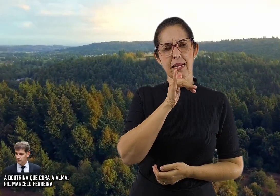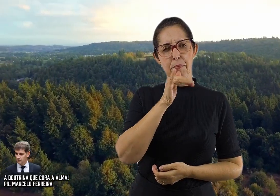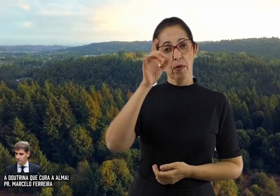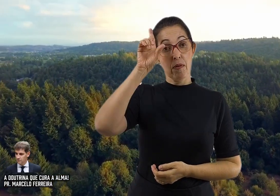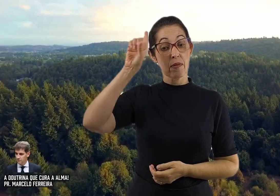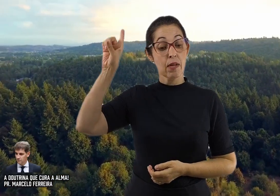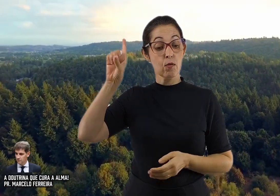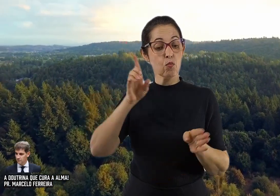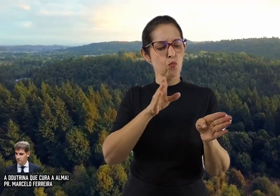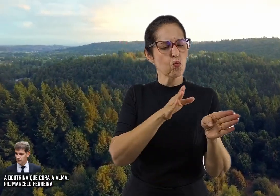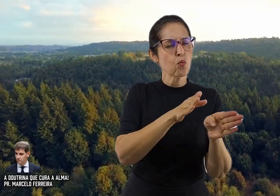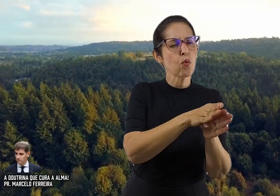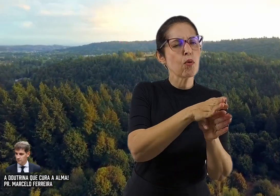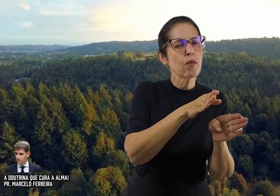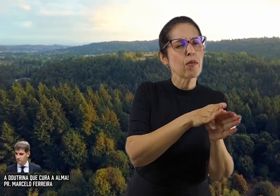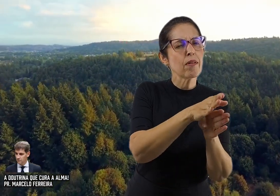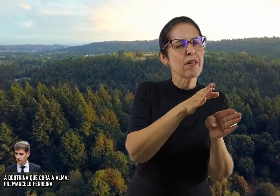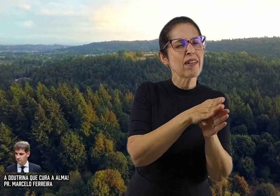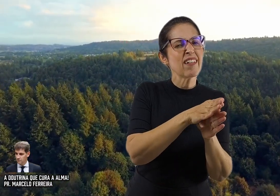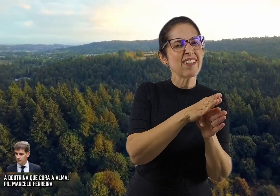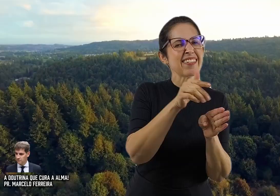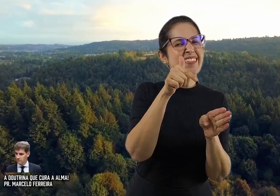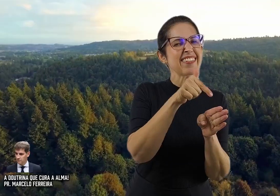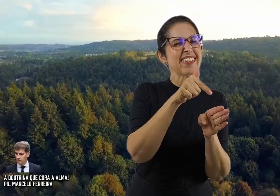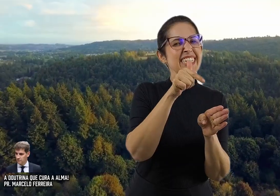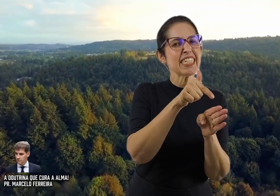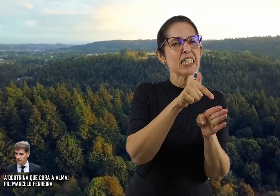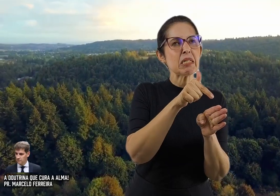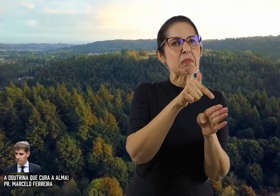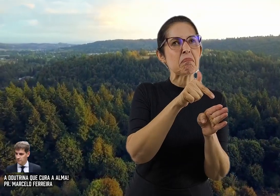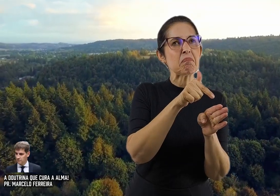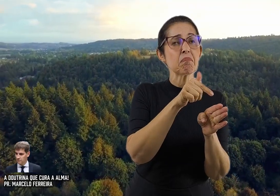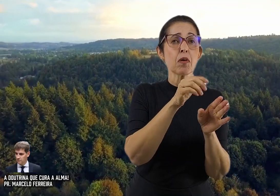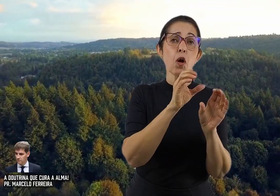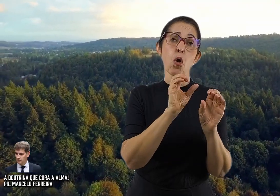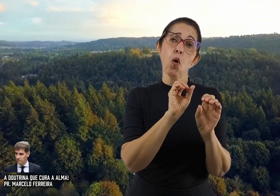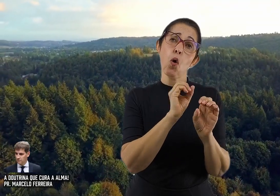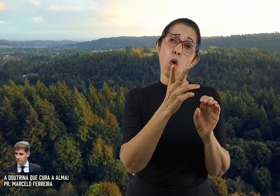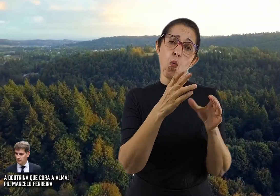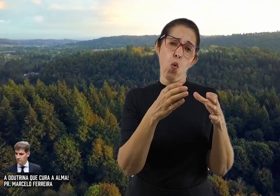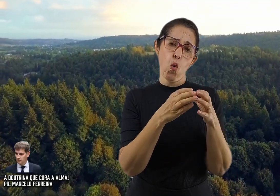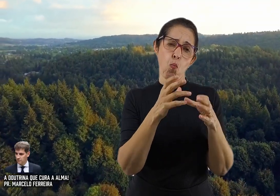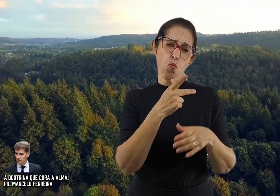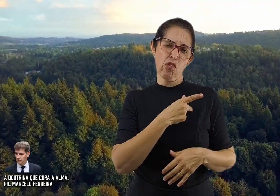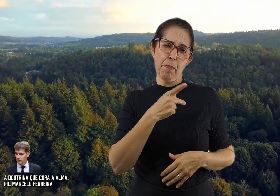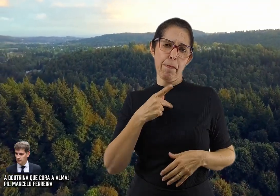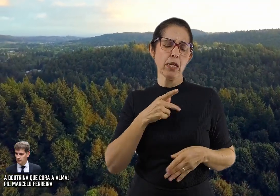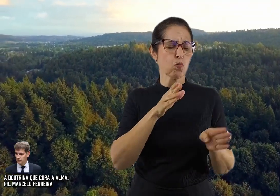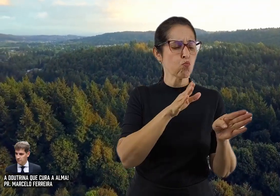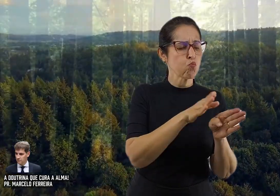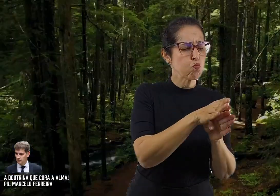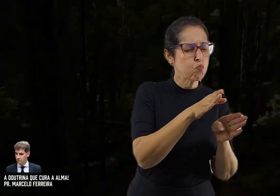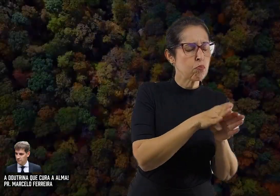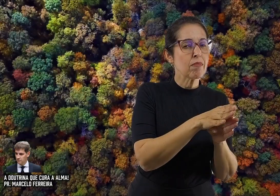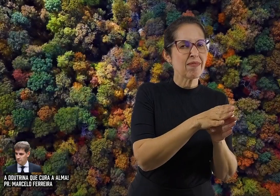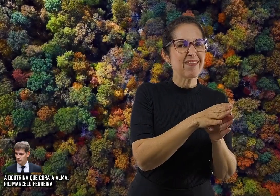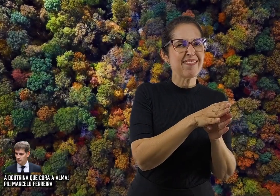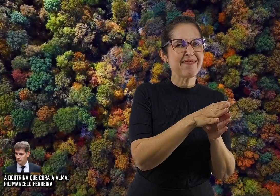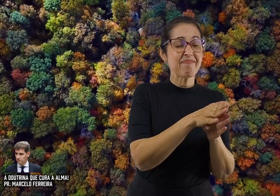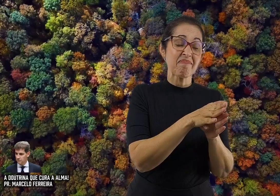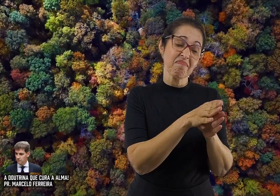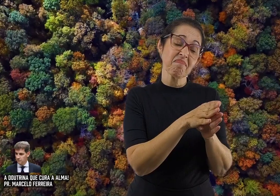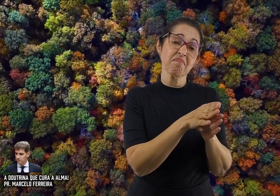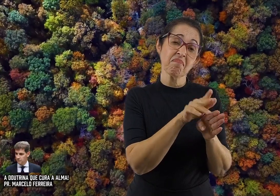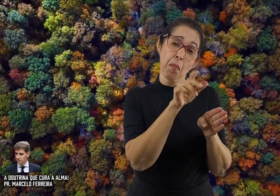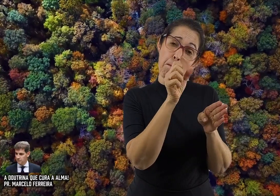do Senhor. Uma orientação do Senhor ou uma orientação do presbitério. É muito comum às vezes